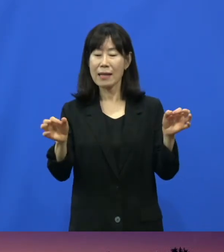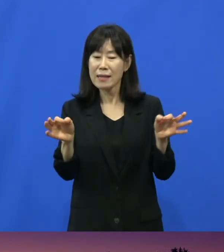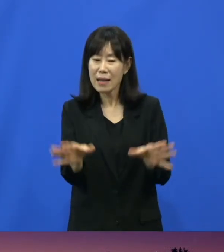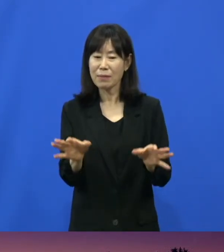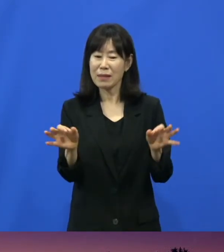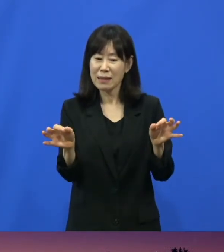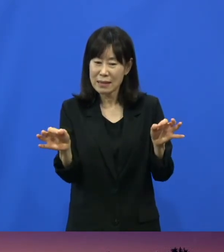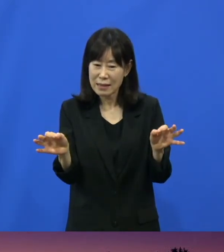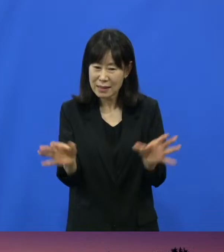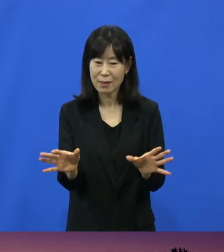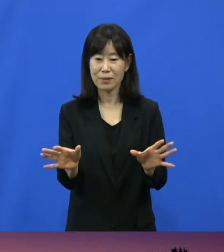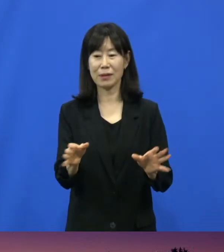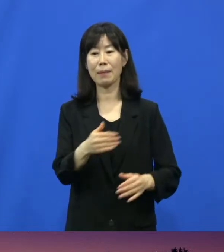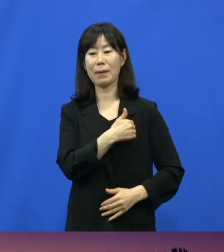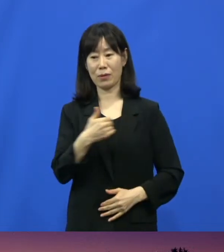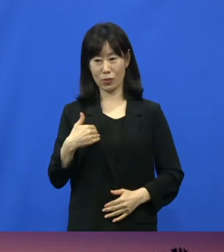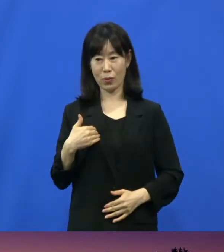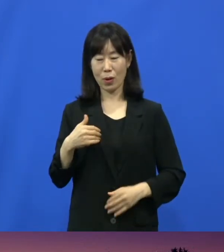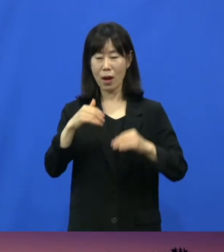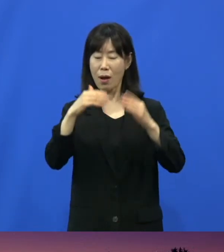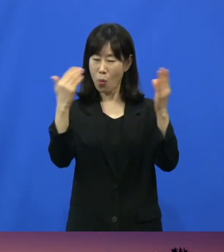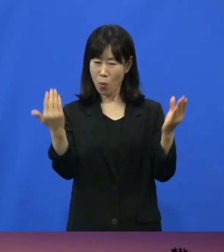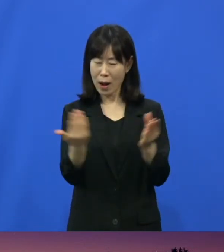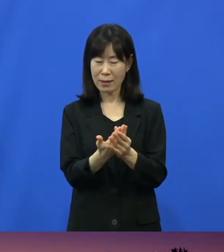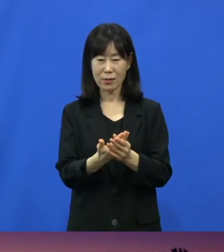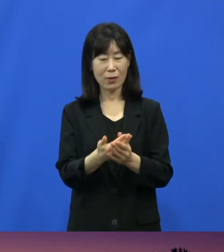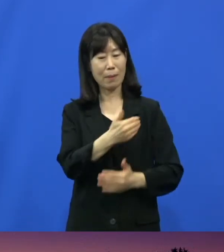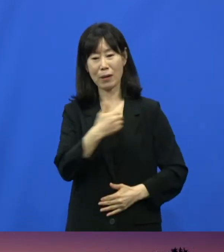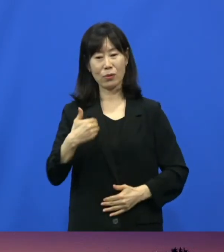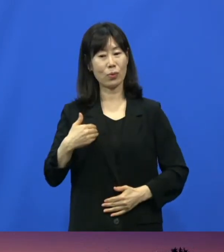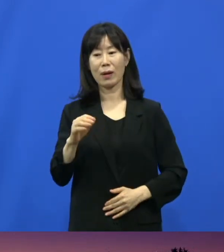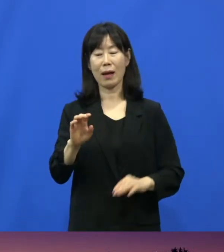근데 뭐가 문제예요? 완전한 만족을 주지 못해요.